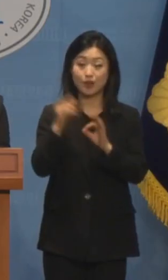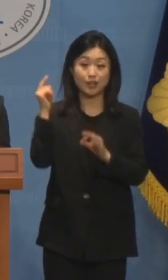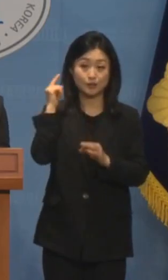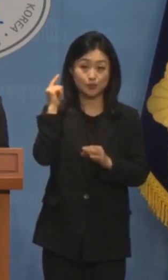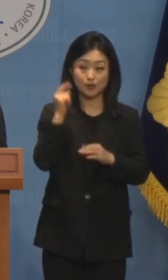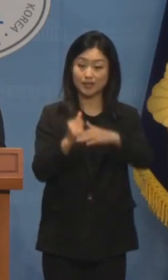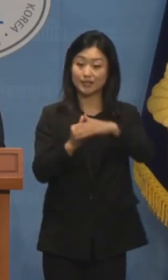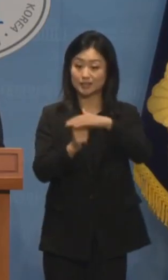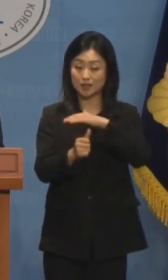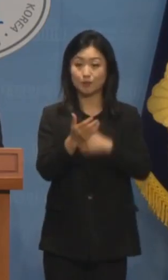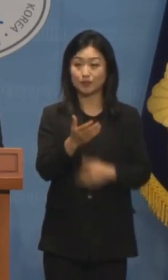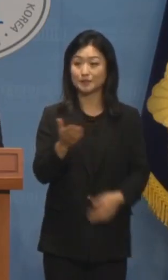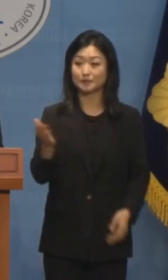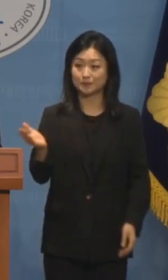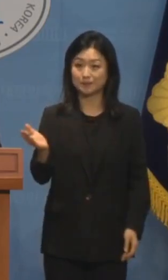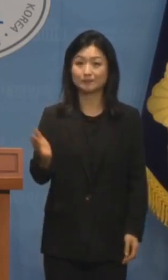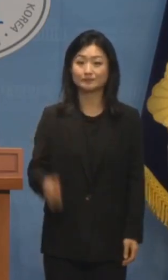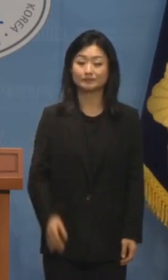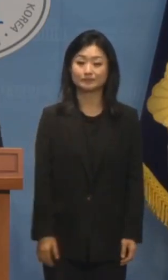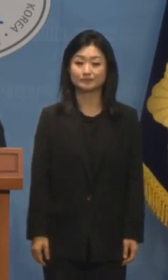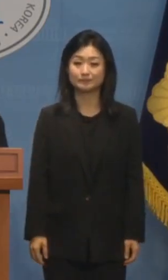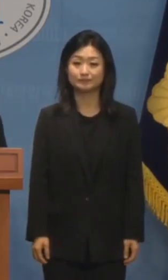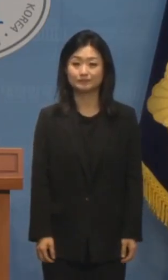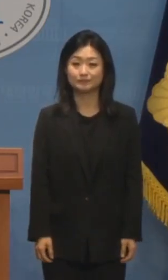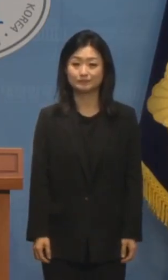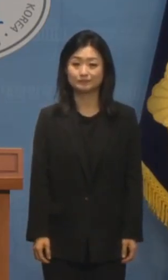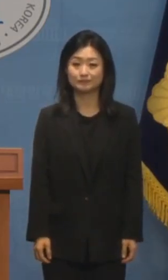백은종 대표님의 말씀 듣도록 하겠습니다.